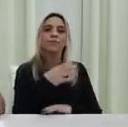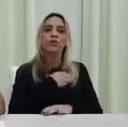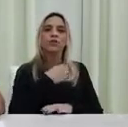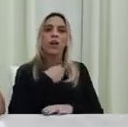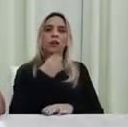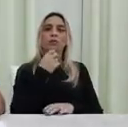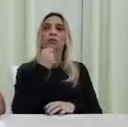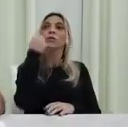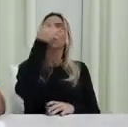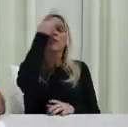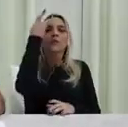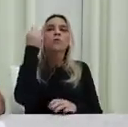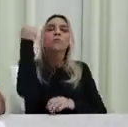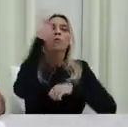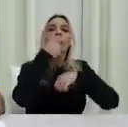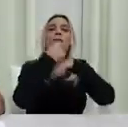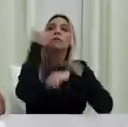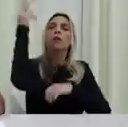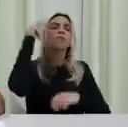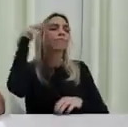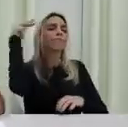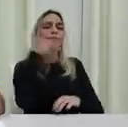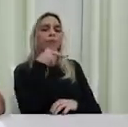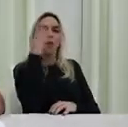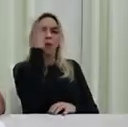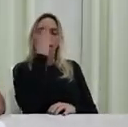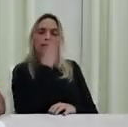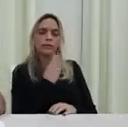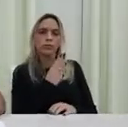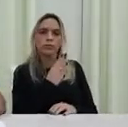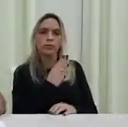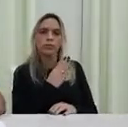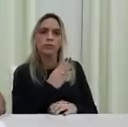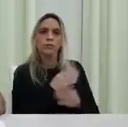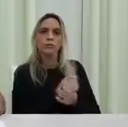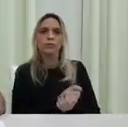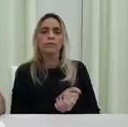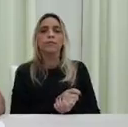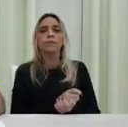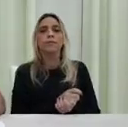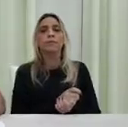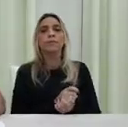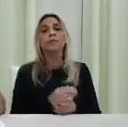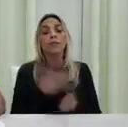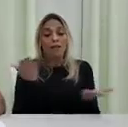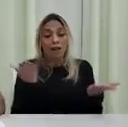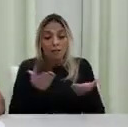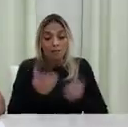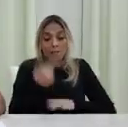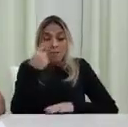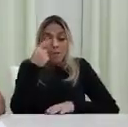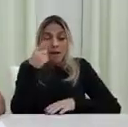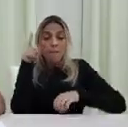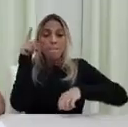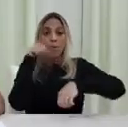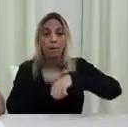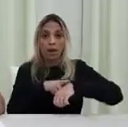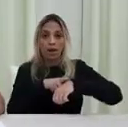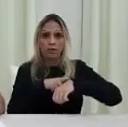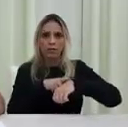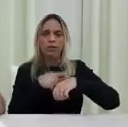nos ver lá de fora para dentro, e no primeiro momento, obviamente, começou a